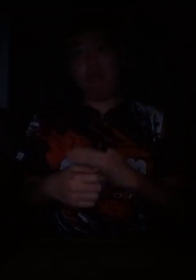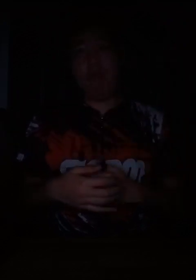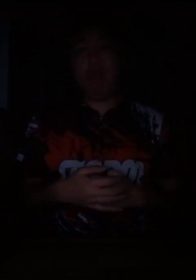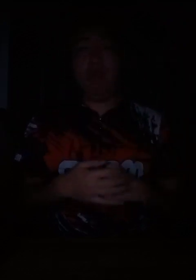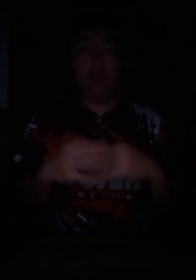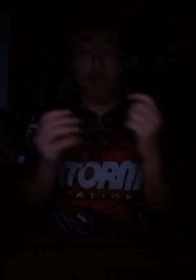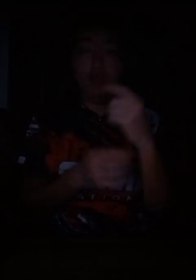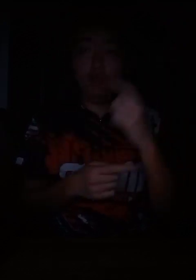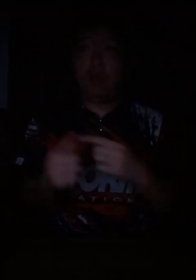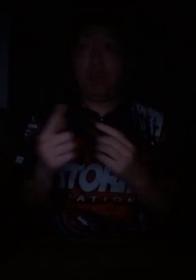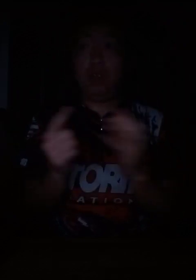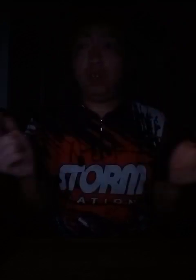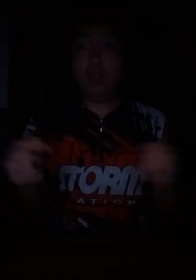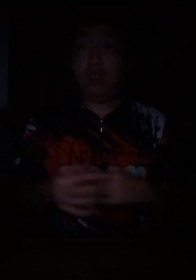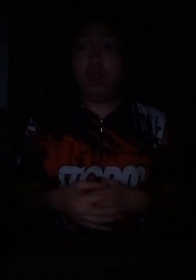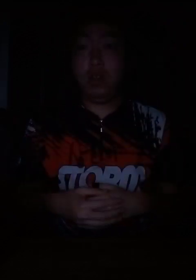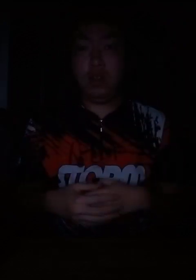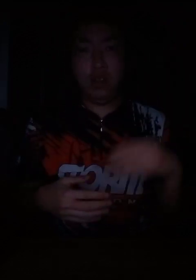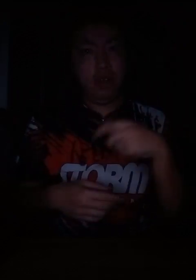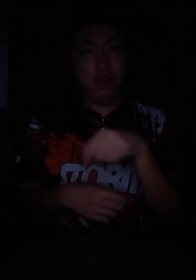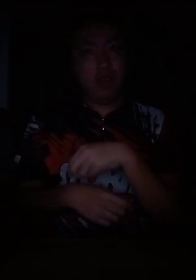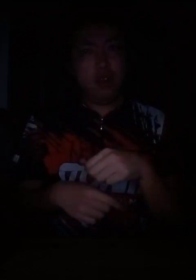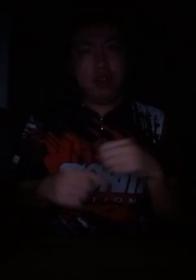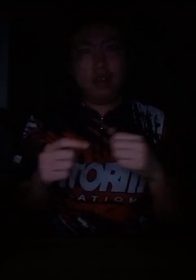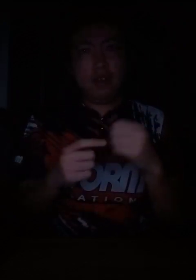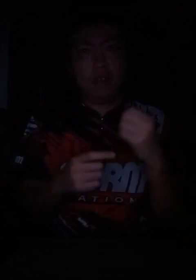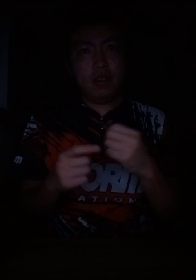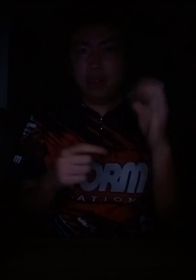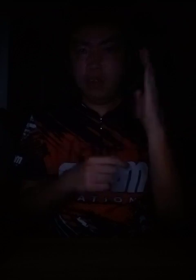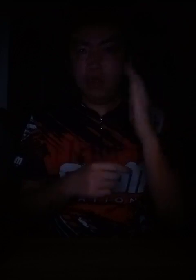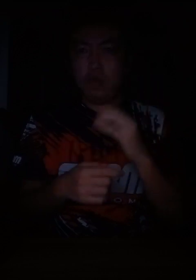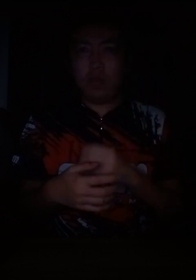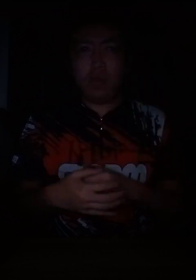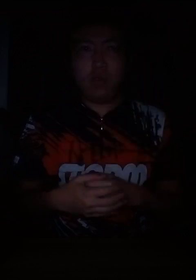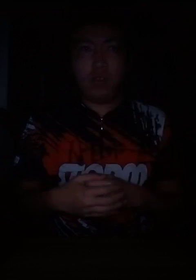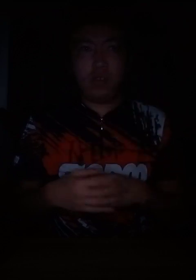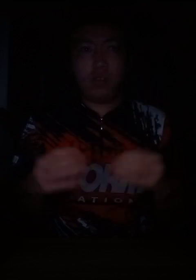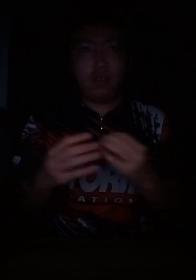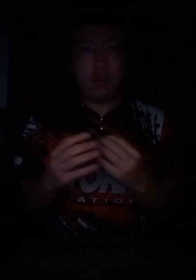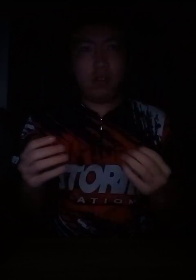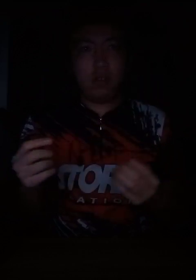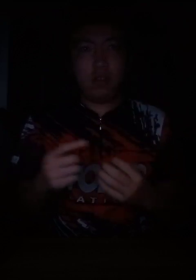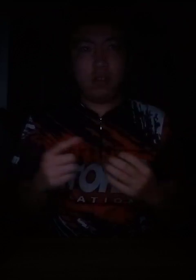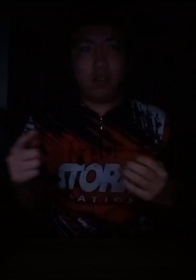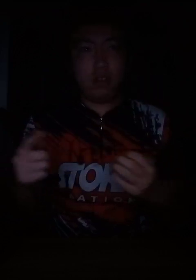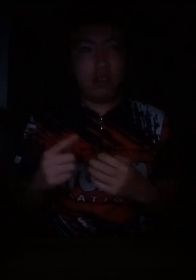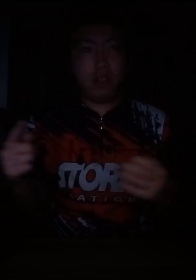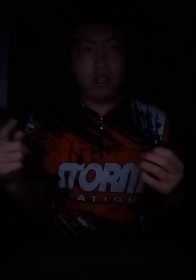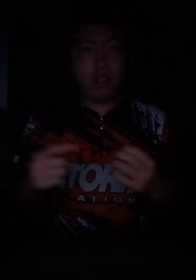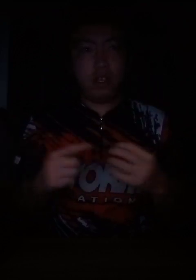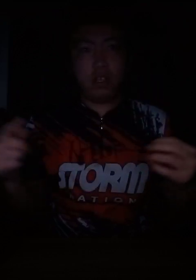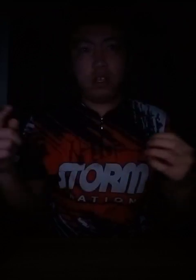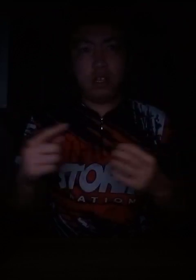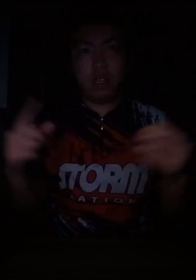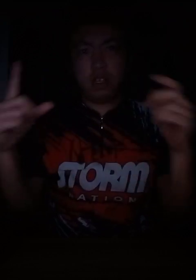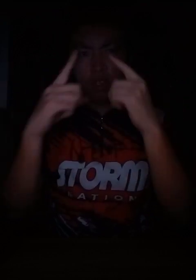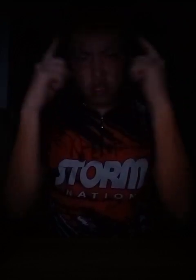막무가내식 난동이 이어지자 버스기사는 경찰에 신고했습니다. 피의자는 이곳에 정차한 버스에서 계속 마스크 착용을